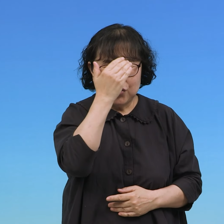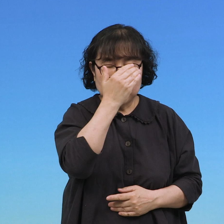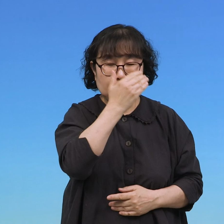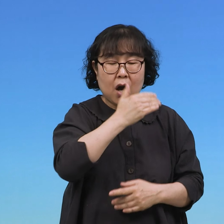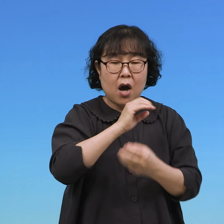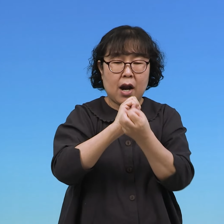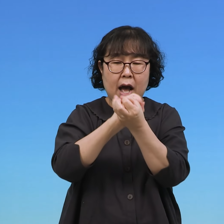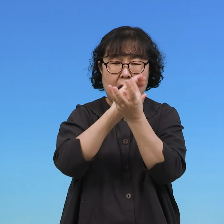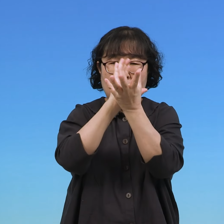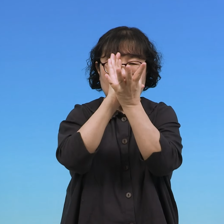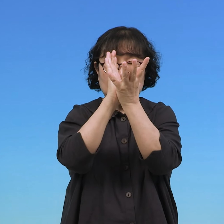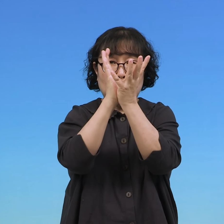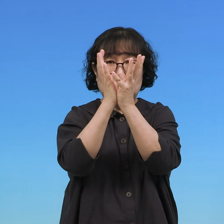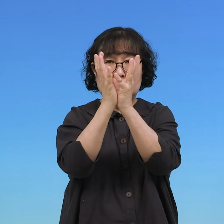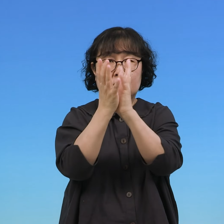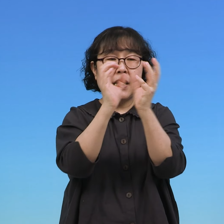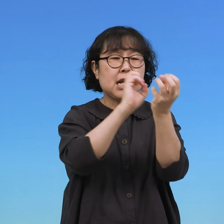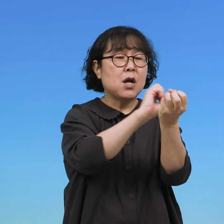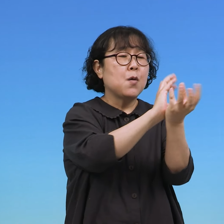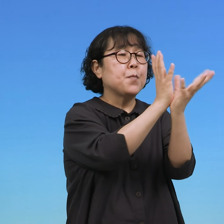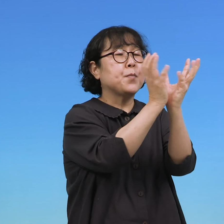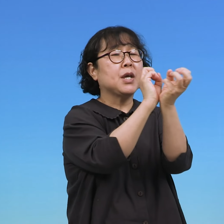순결한 꽃들 피어나고